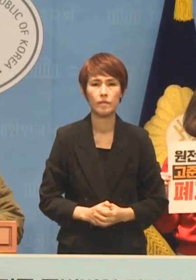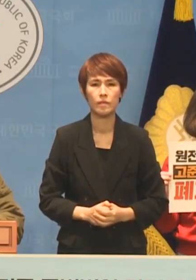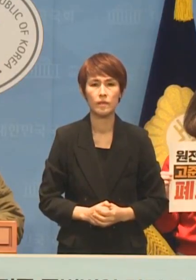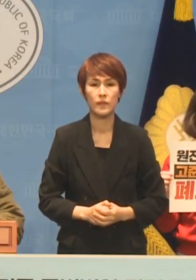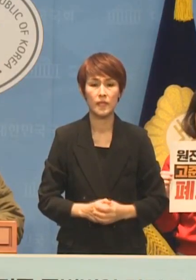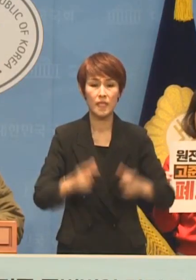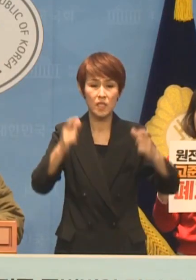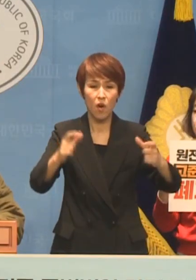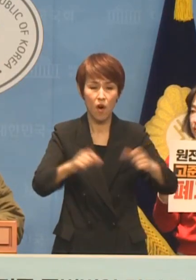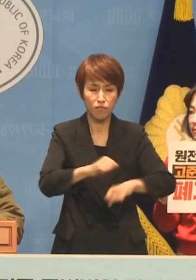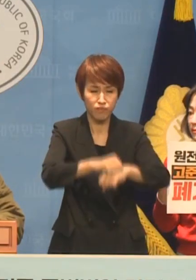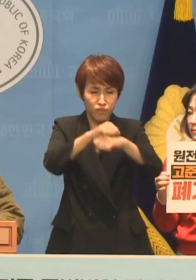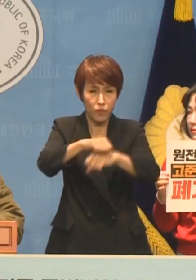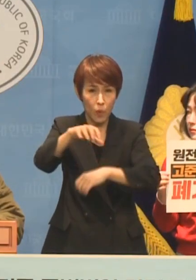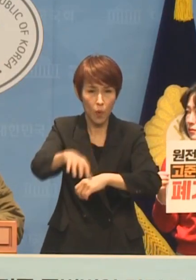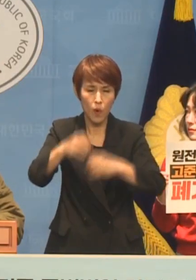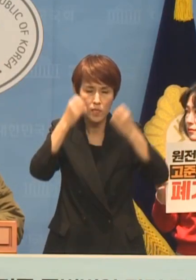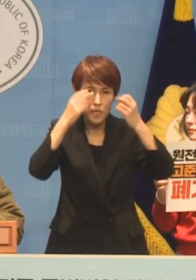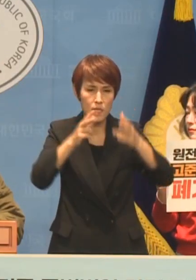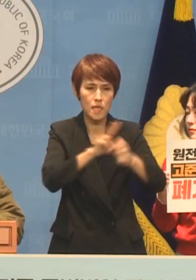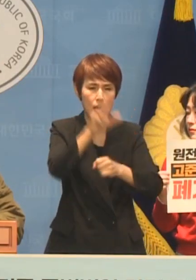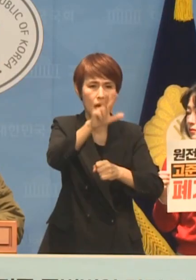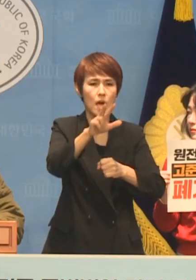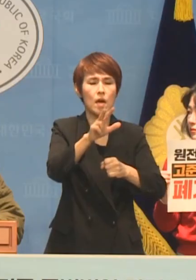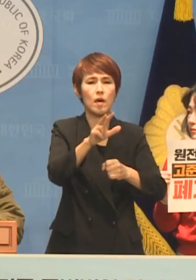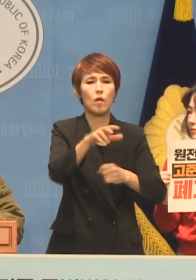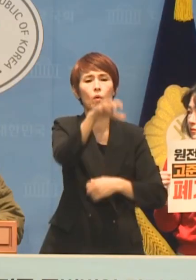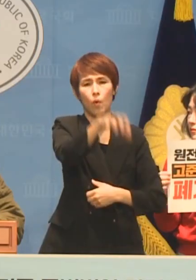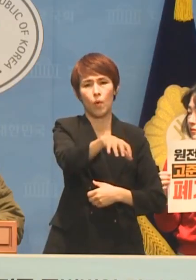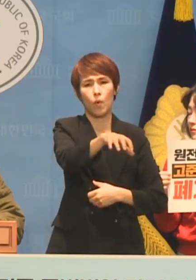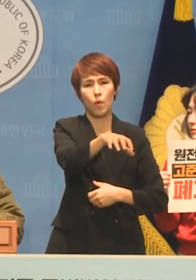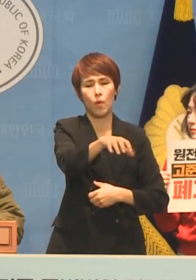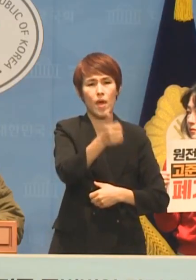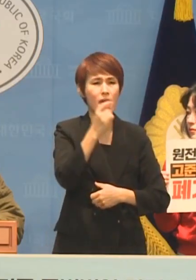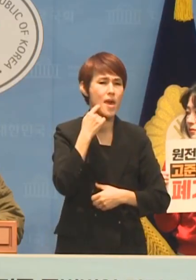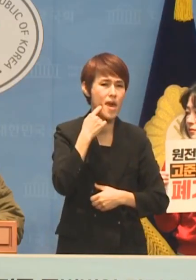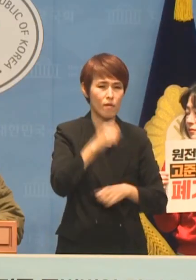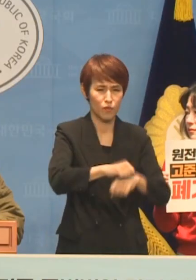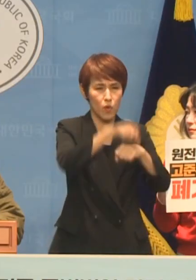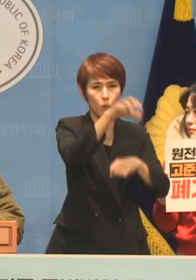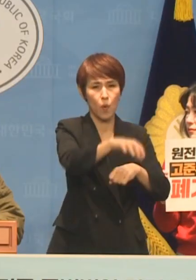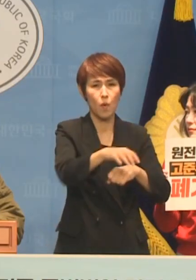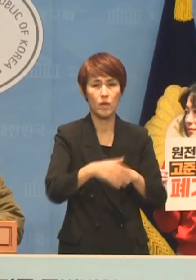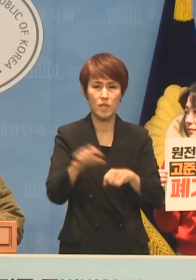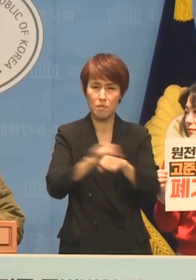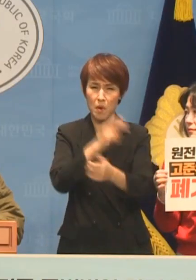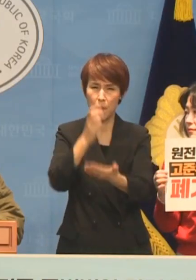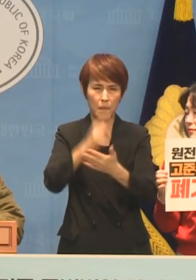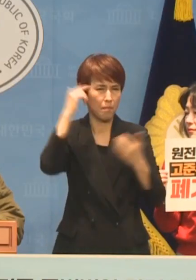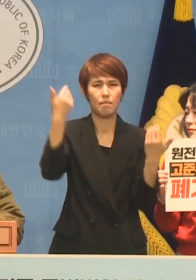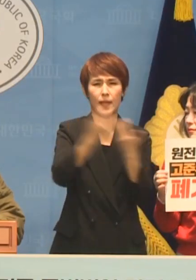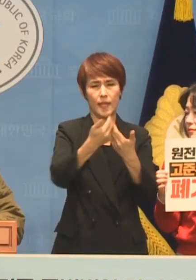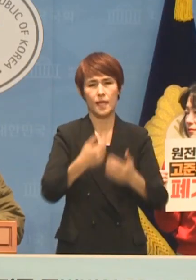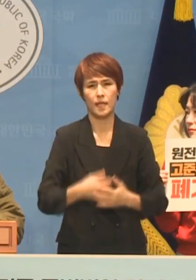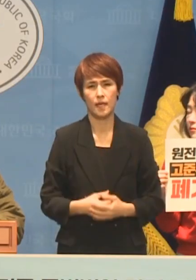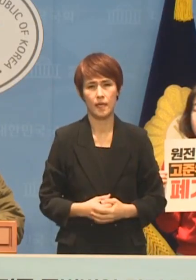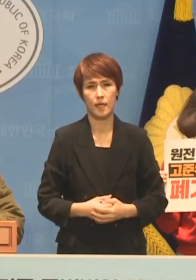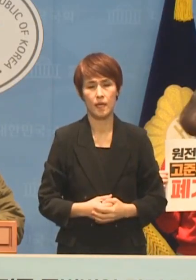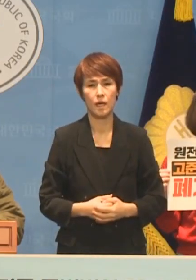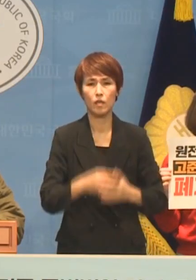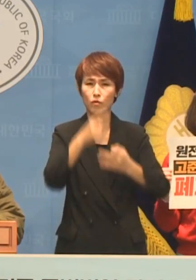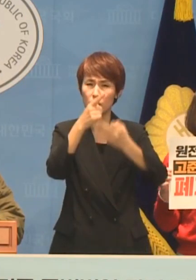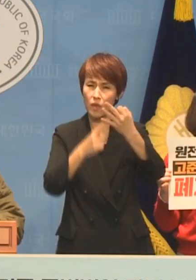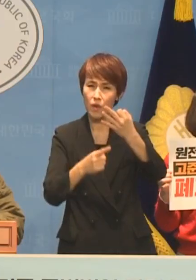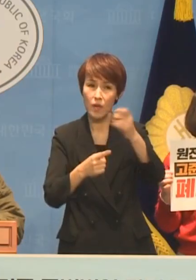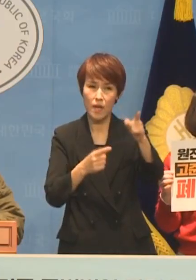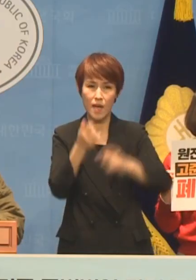부진의 저장시설은 신규 핵시설이다. 주민위생 강요하는 고준희 특별법안 반대한다.